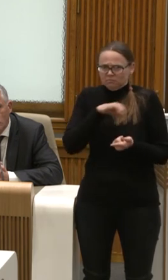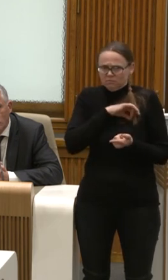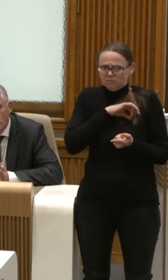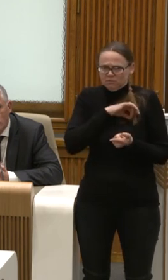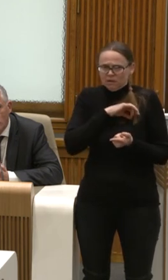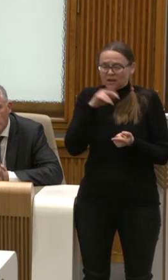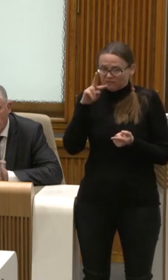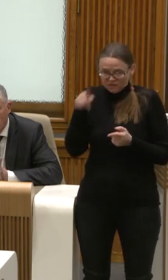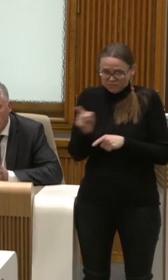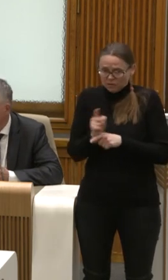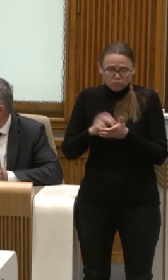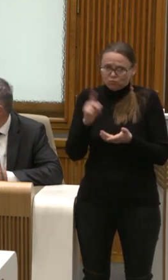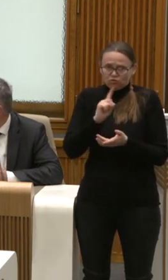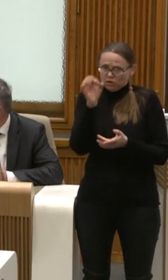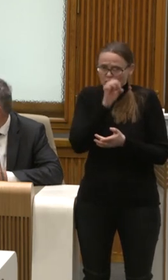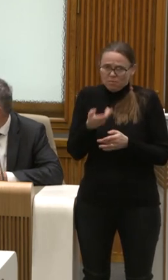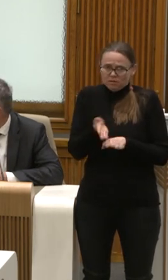Ne.